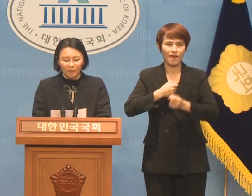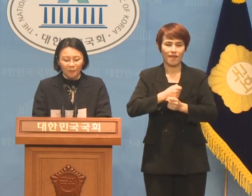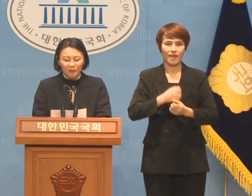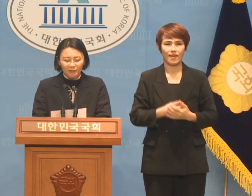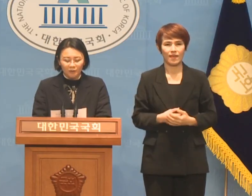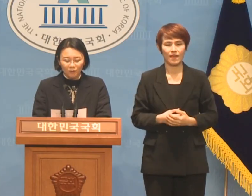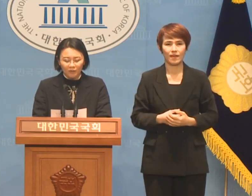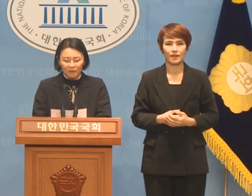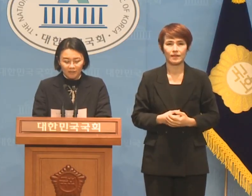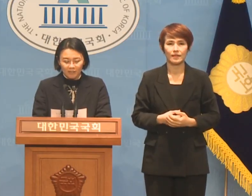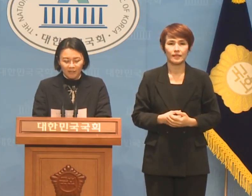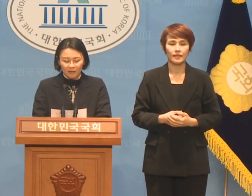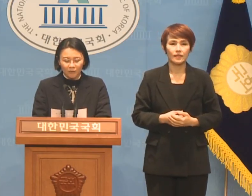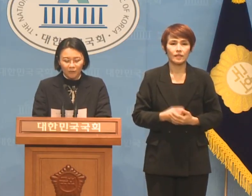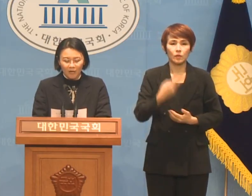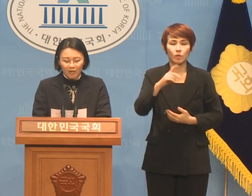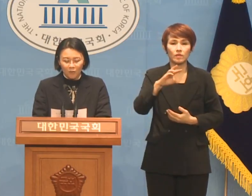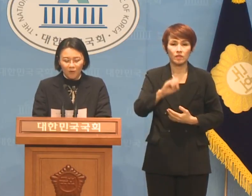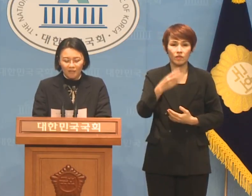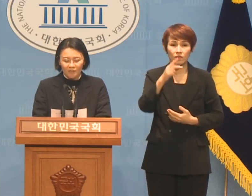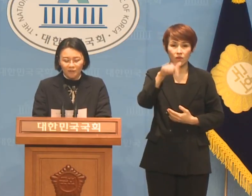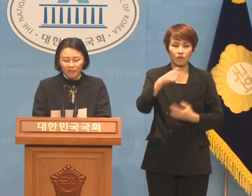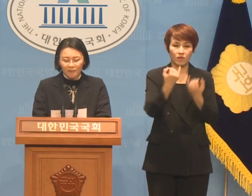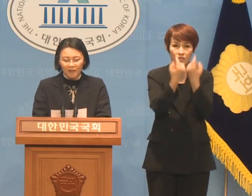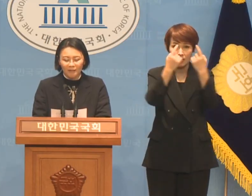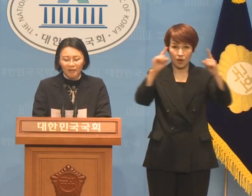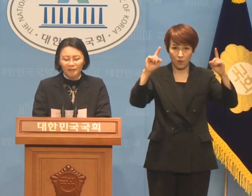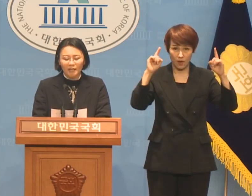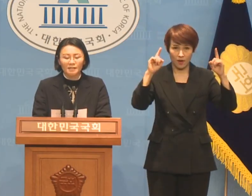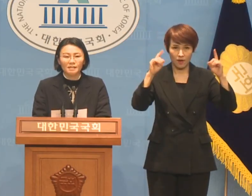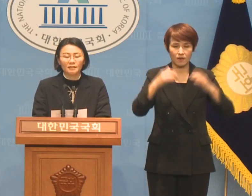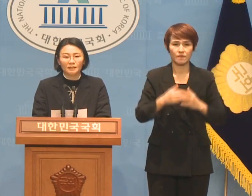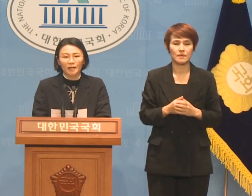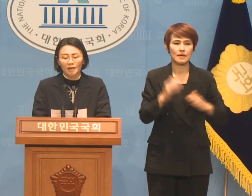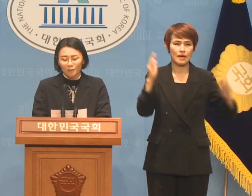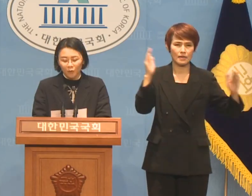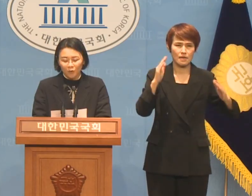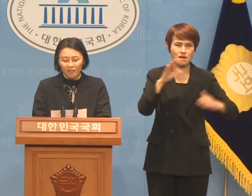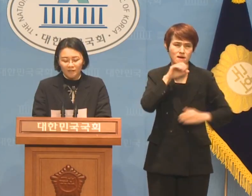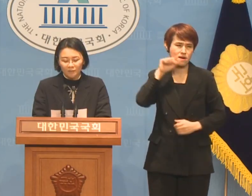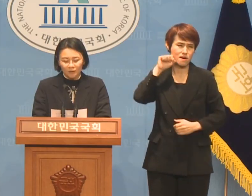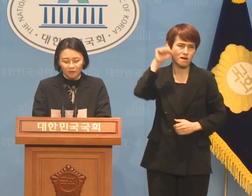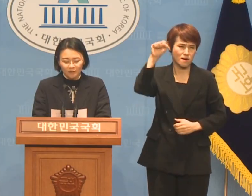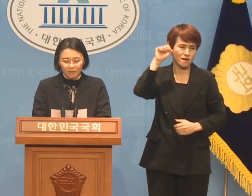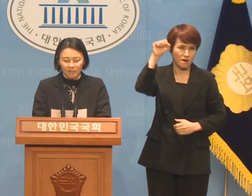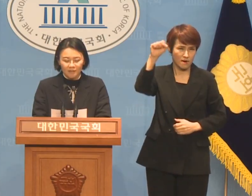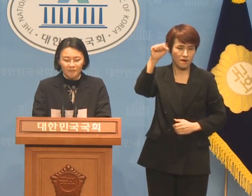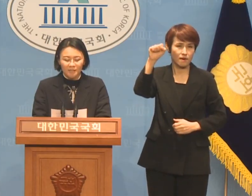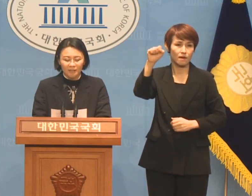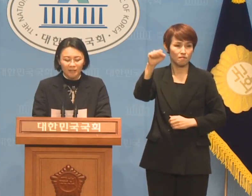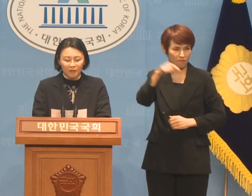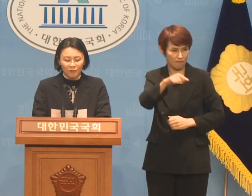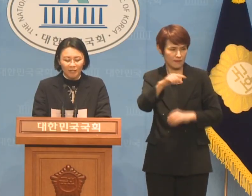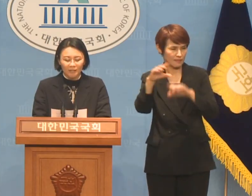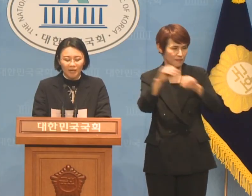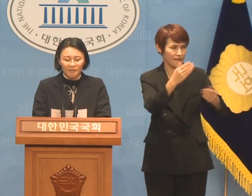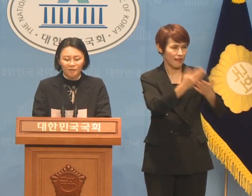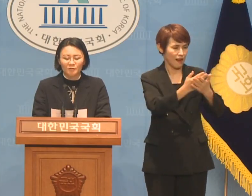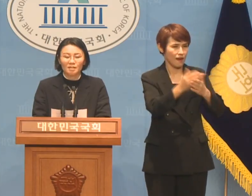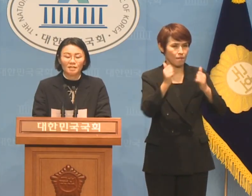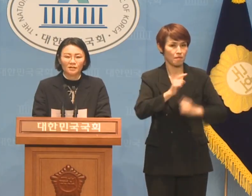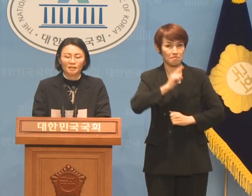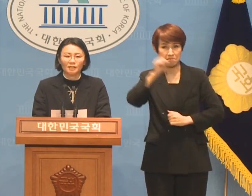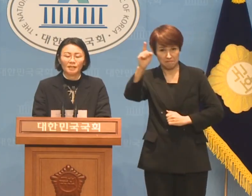10일 법원이 동덕여자대학교가 공학 전환에 반대하는 학생들의 본관 점거 등을 금지해달라고 낸